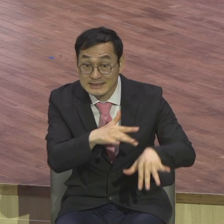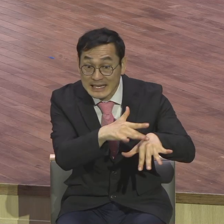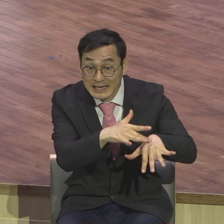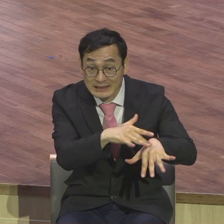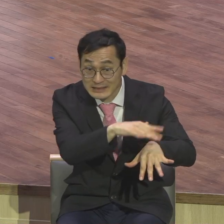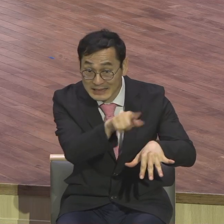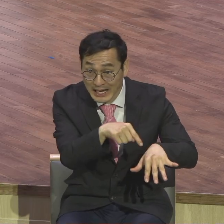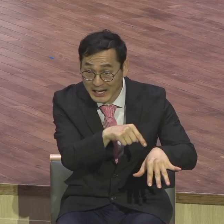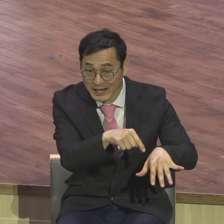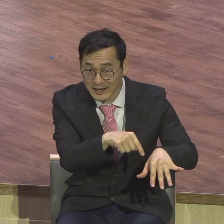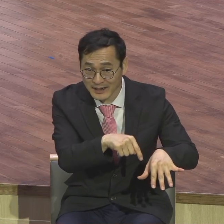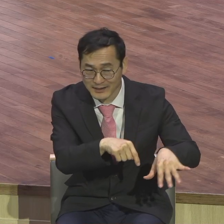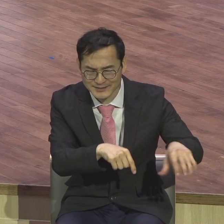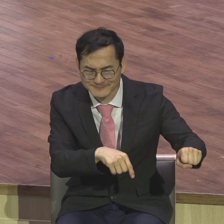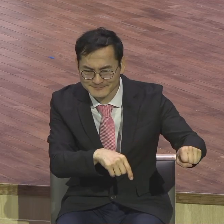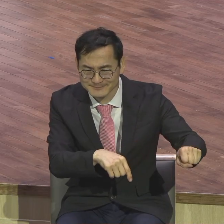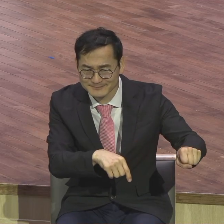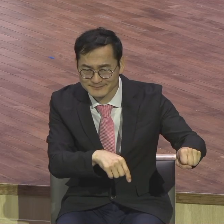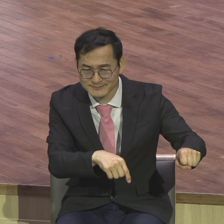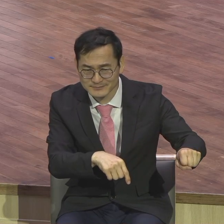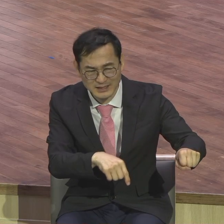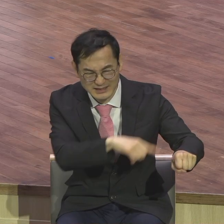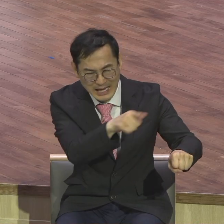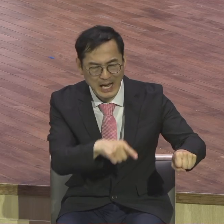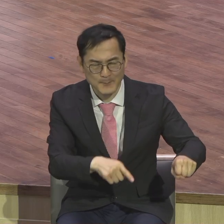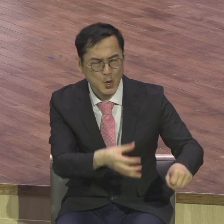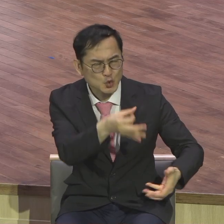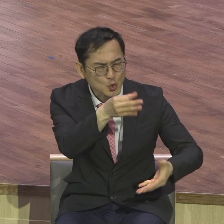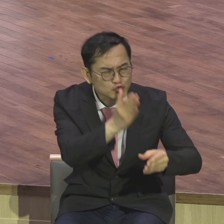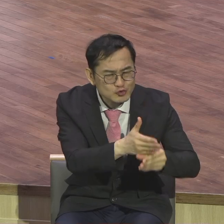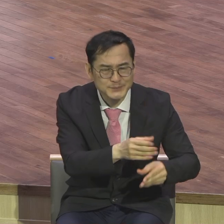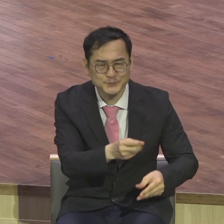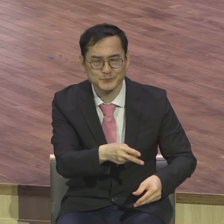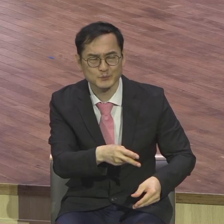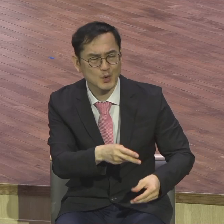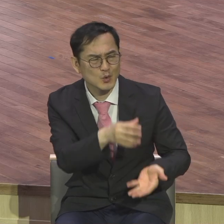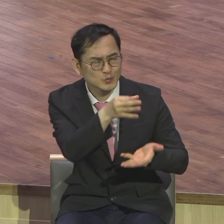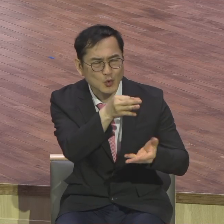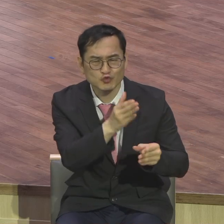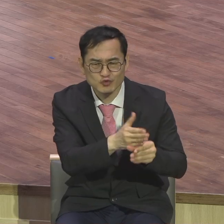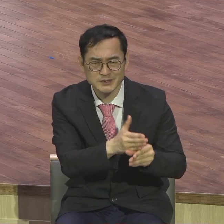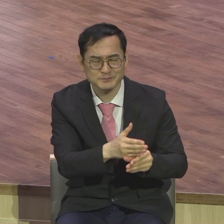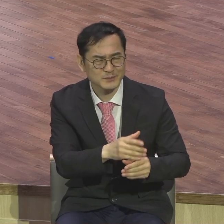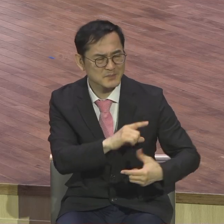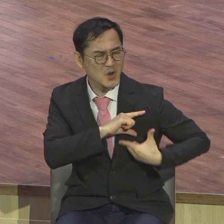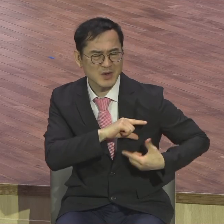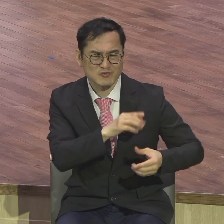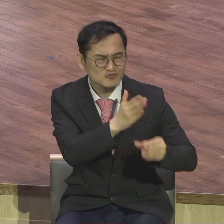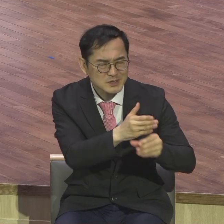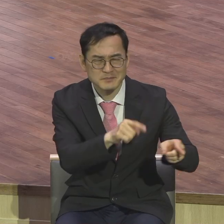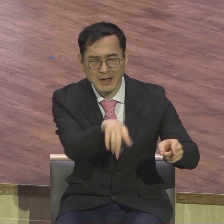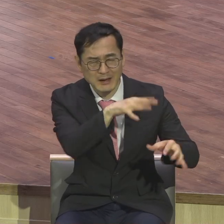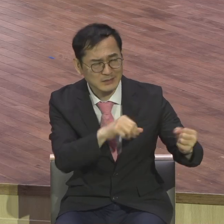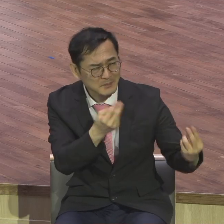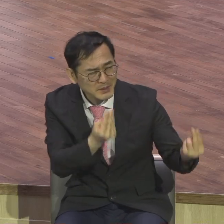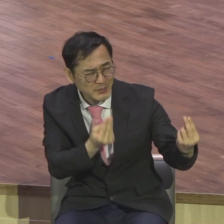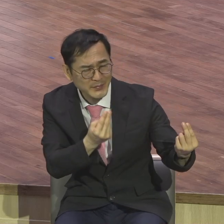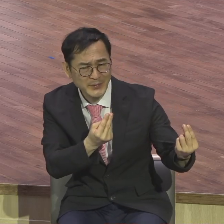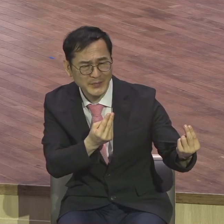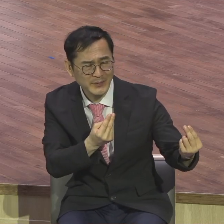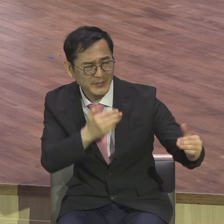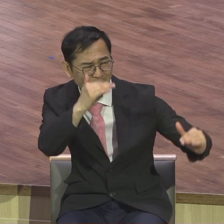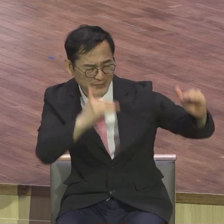장악하기 때문에 전부 기죽입니다. 기죽이요. 세상의 시스템이 그래요. 세상의 모든 기준이 자꾸 자기를